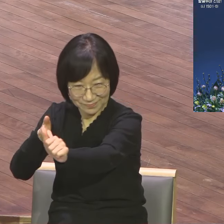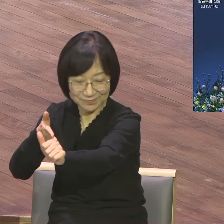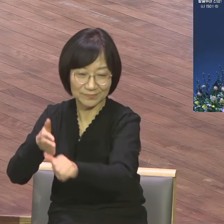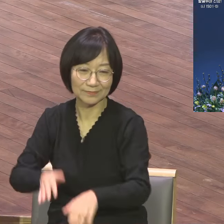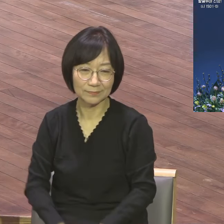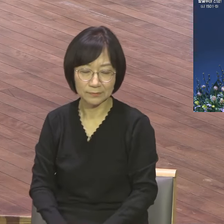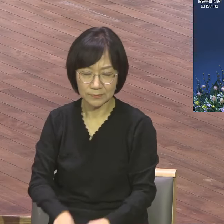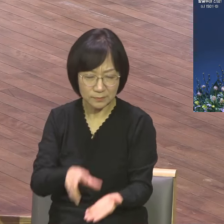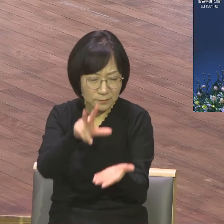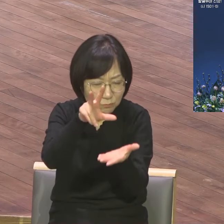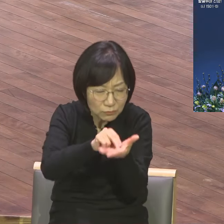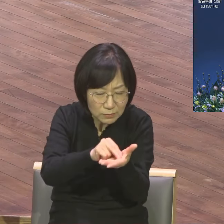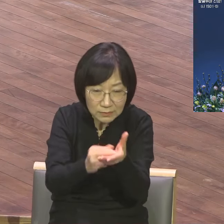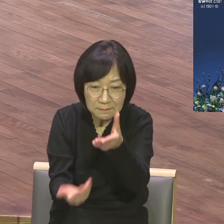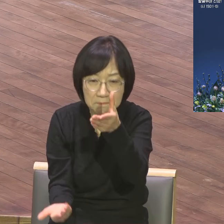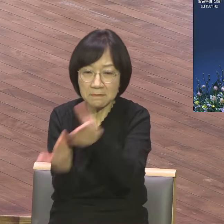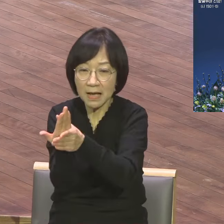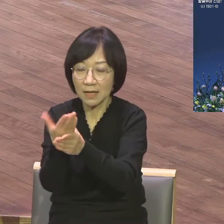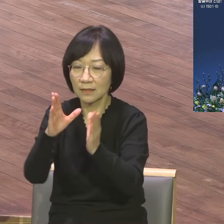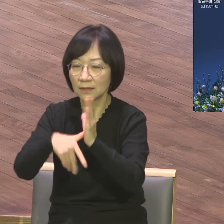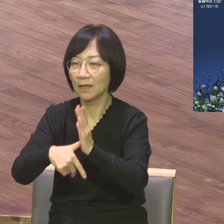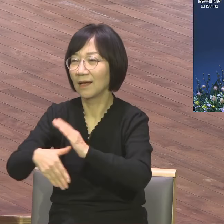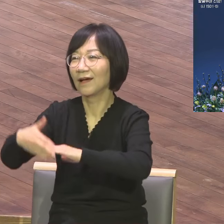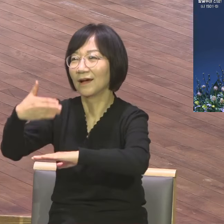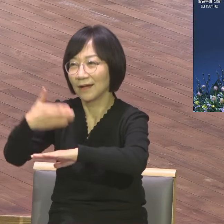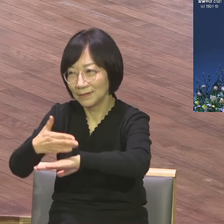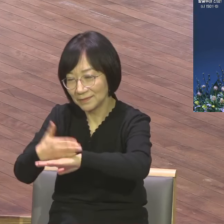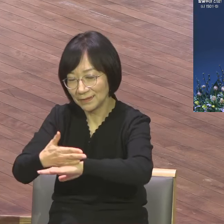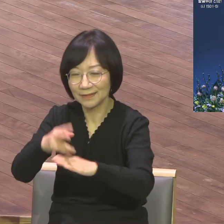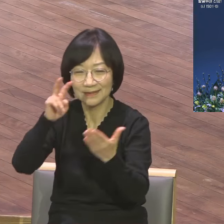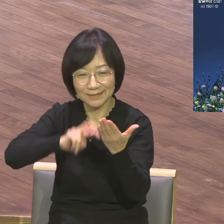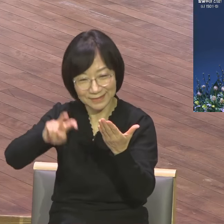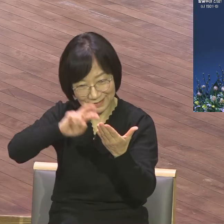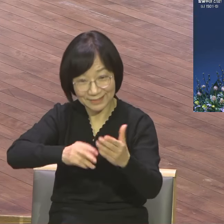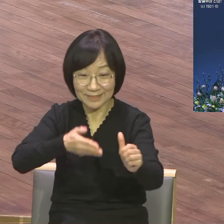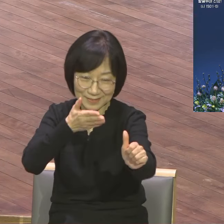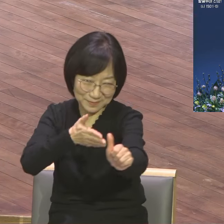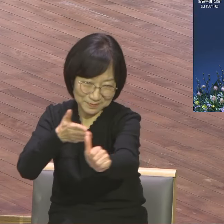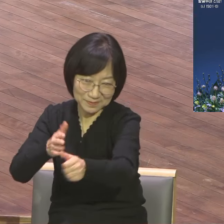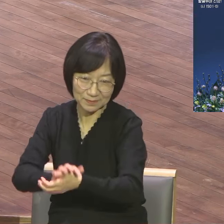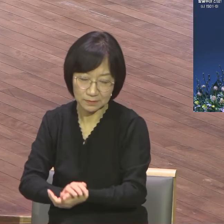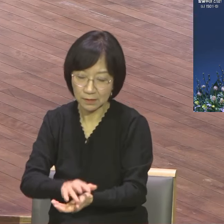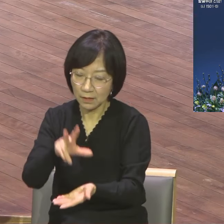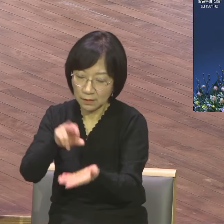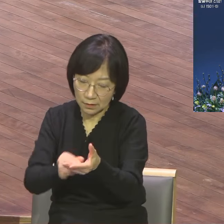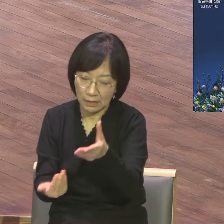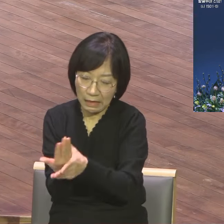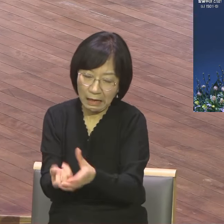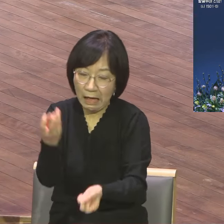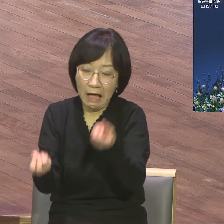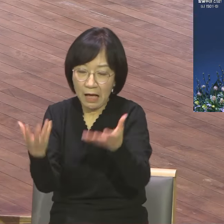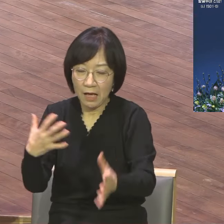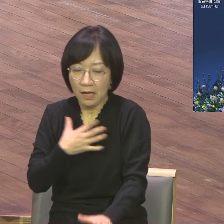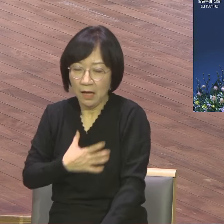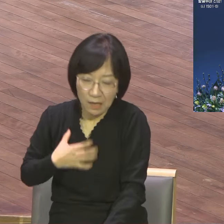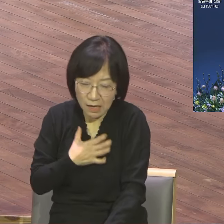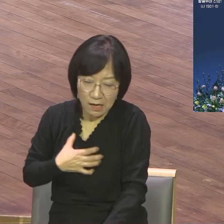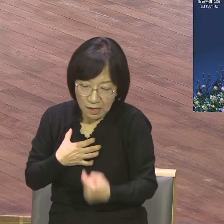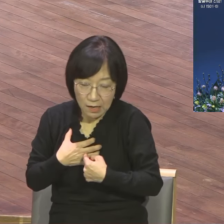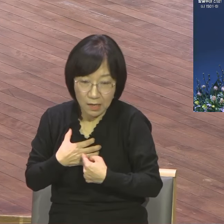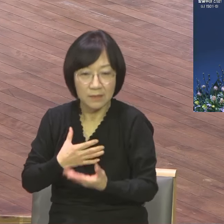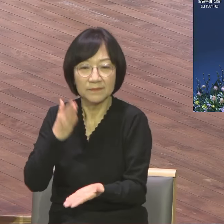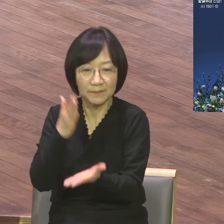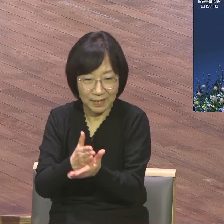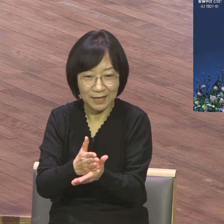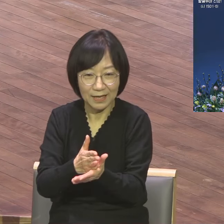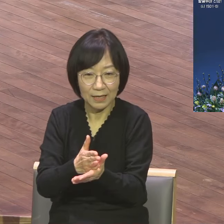모든 문제와 사건을 감사와 찬양으로 바꾸시기 바랍니다. 문제 사건 많잖아요. 그 잡히면 안 돼. 넘어서야 되는데